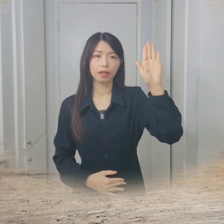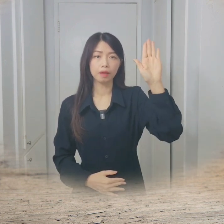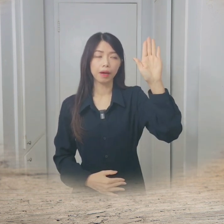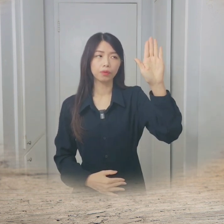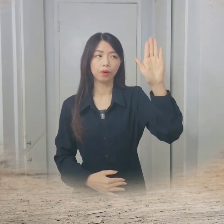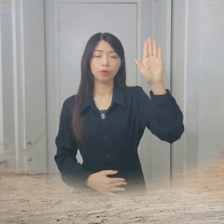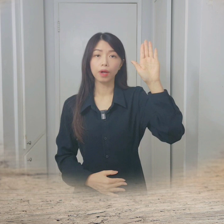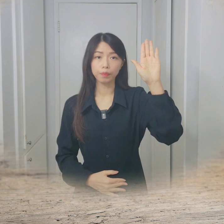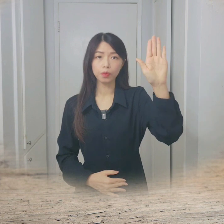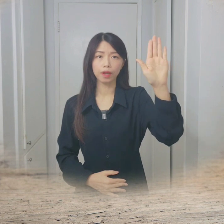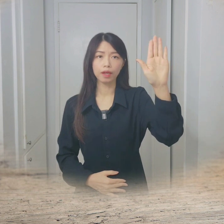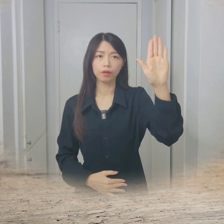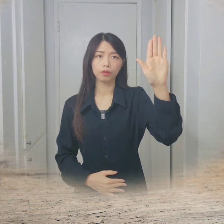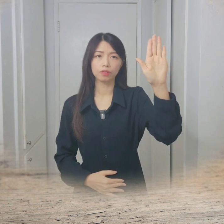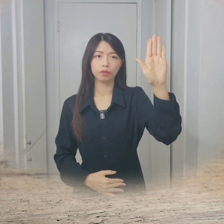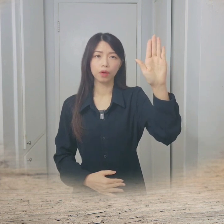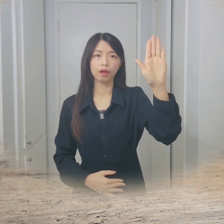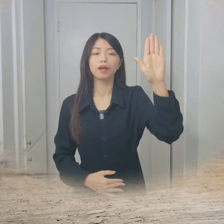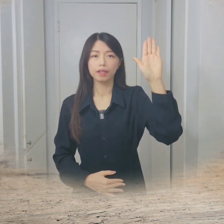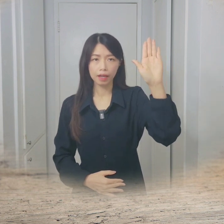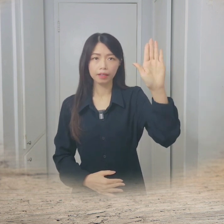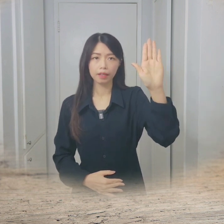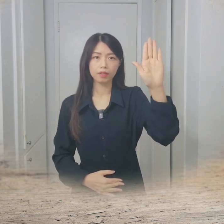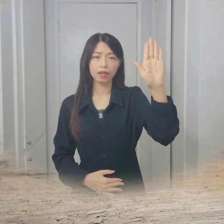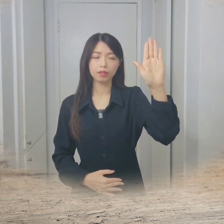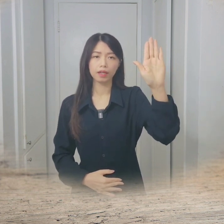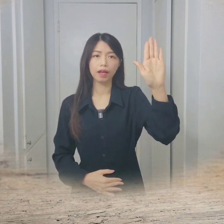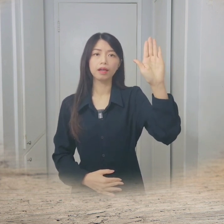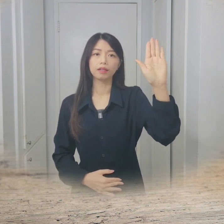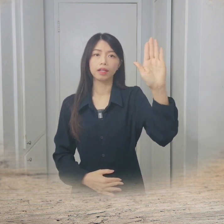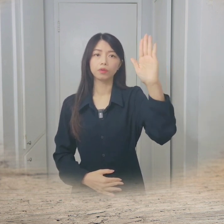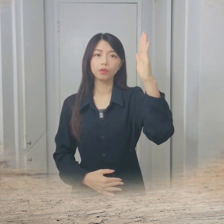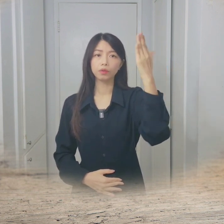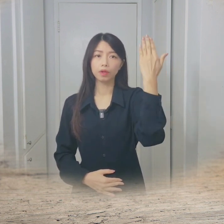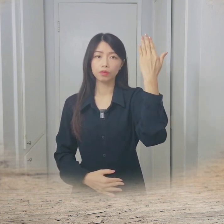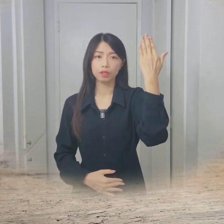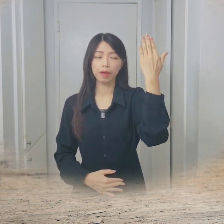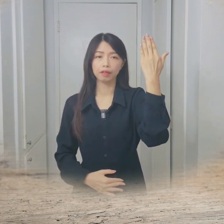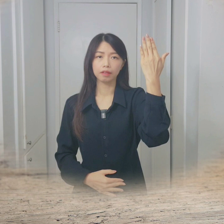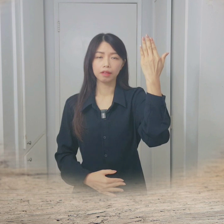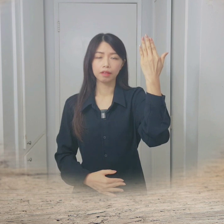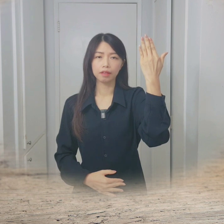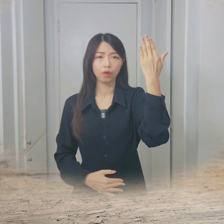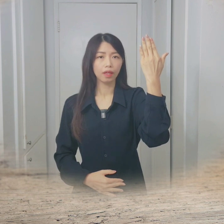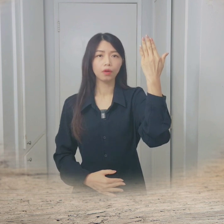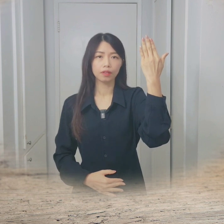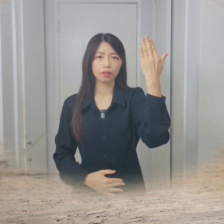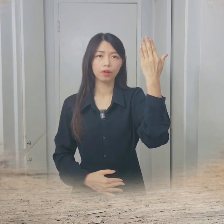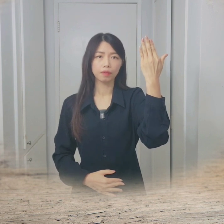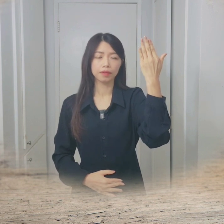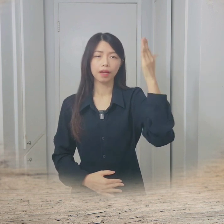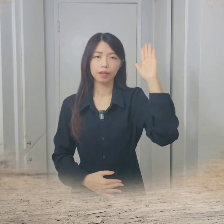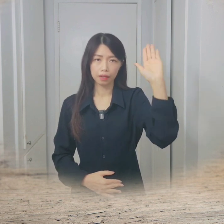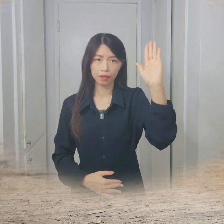밖을 향하게 바로 얼굴 앞쪽에 이렇게 두시고요. 이 상태에서 시작하셨다가 그대로 손을 돌려주시면 되다라고